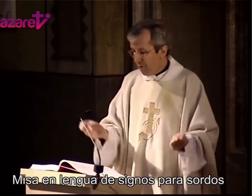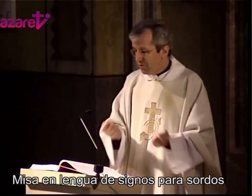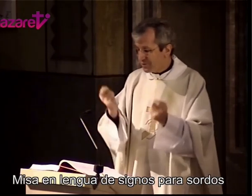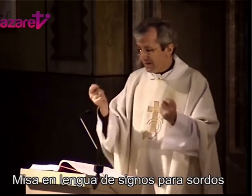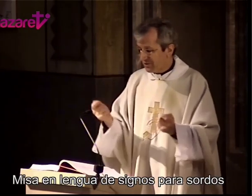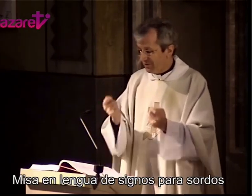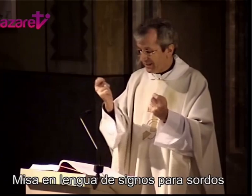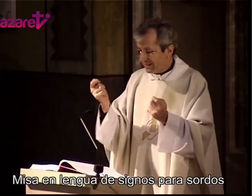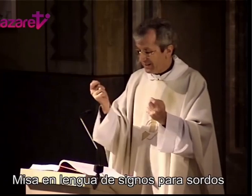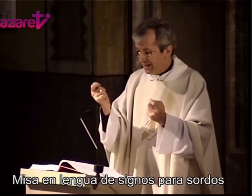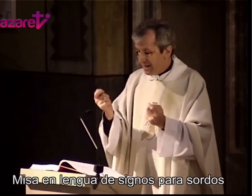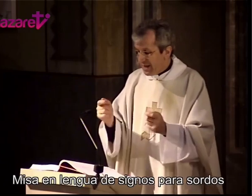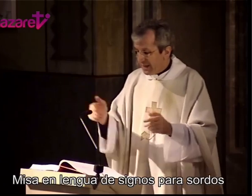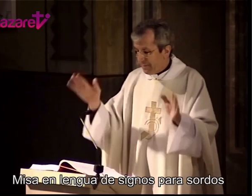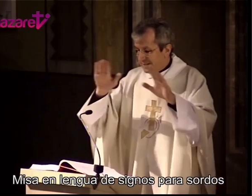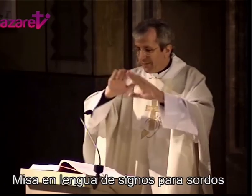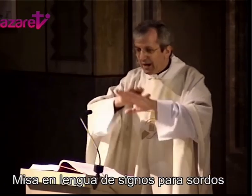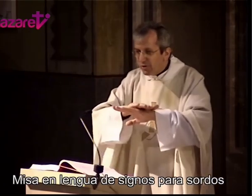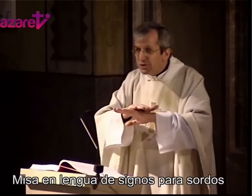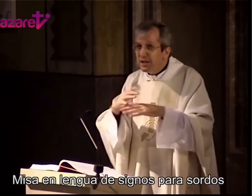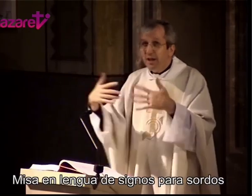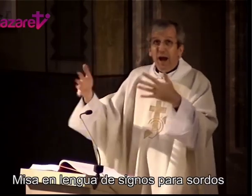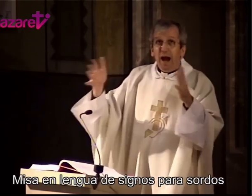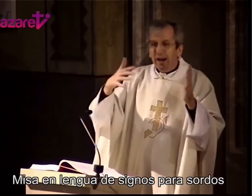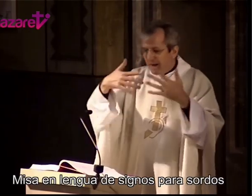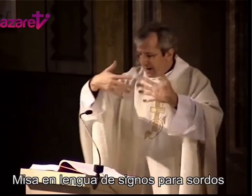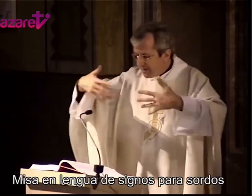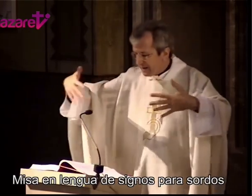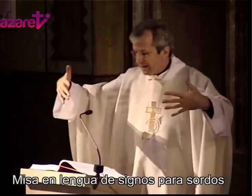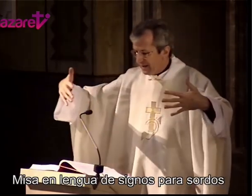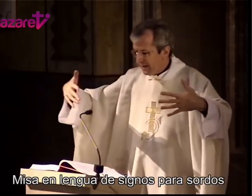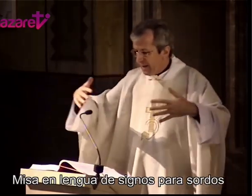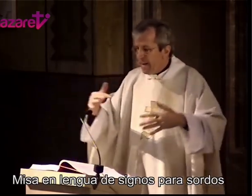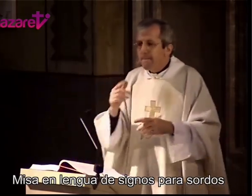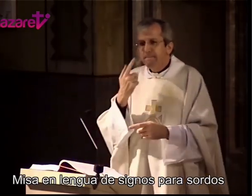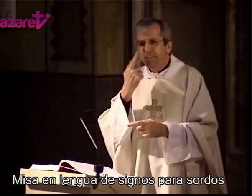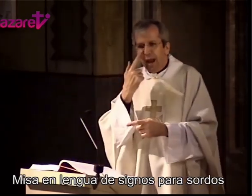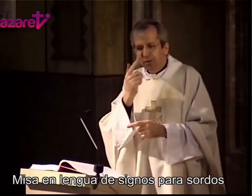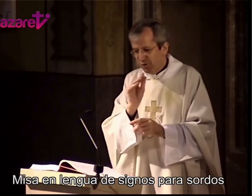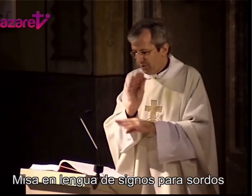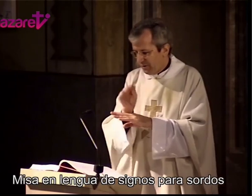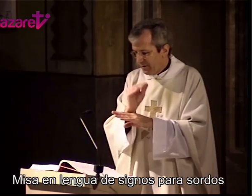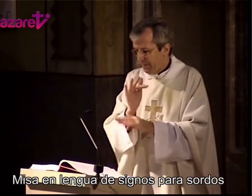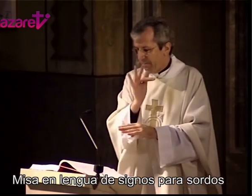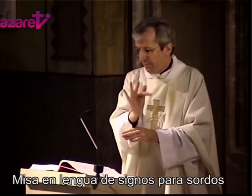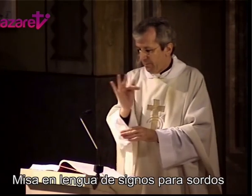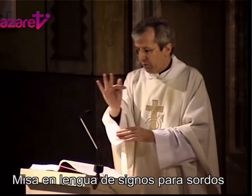unos pastores que pasaban la noche al aire libre, velando por